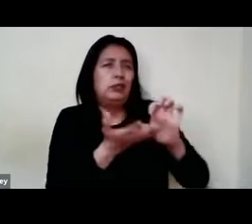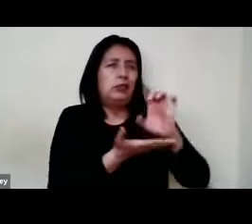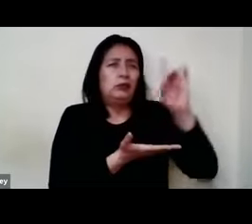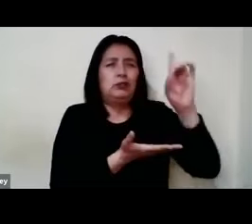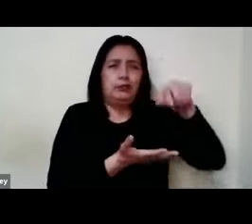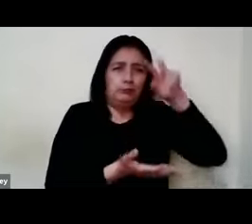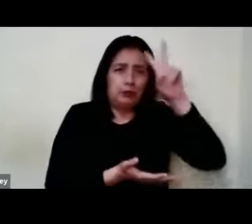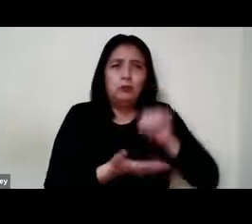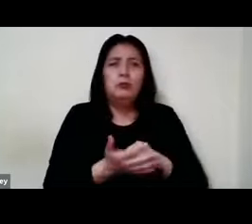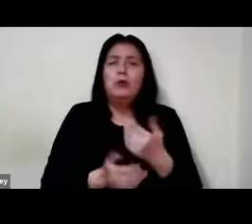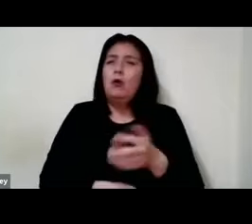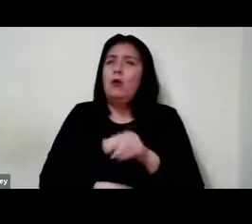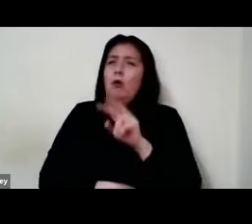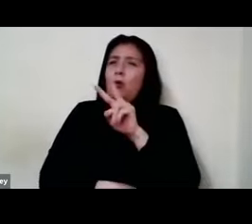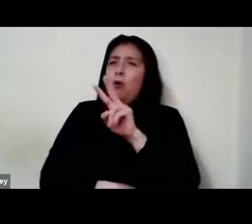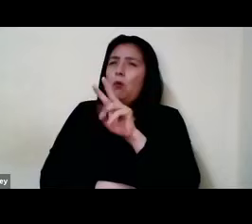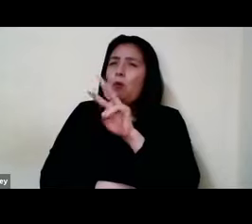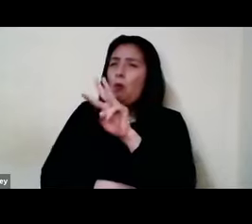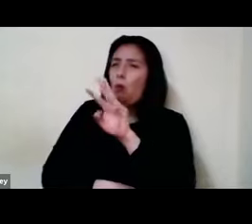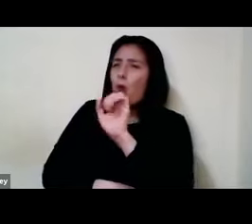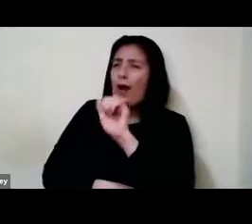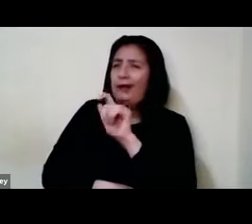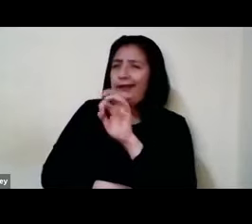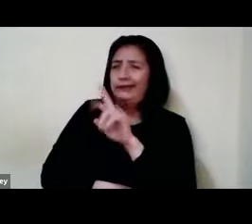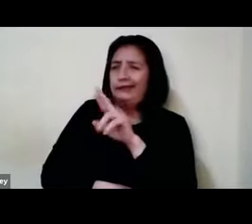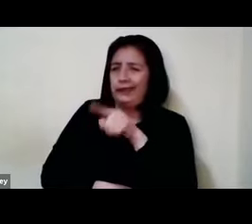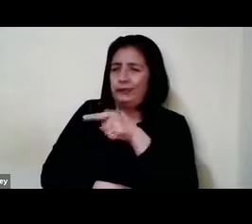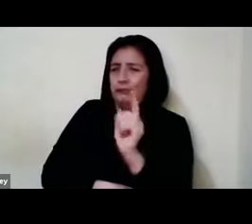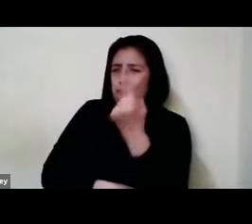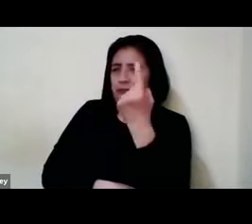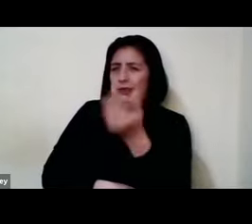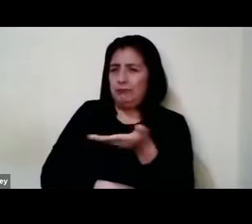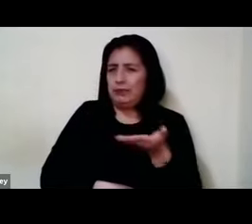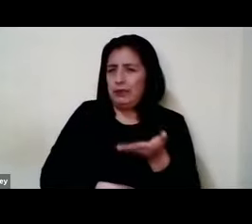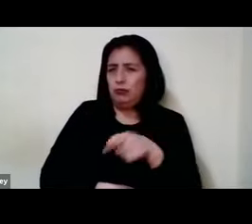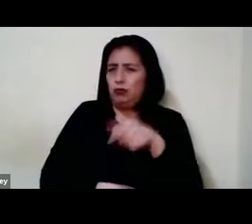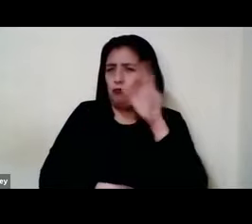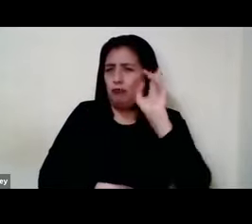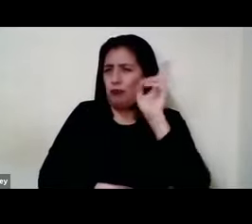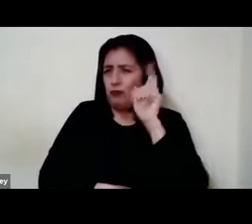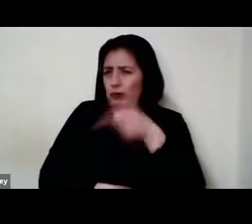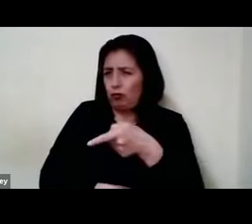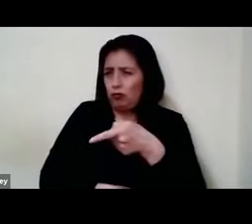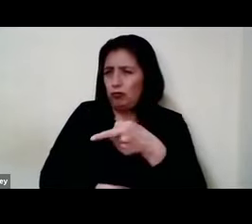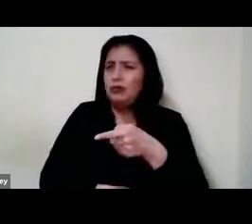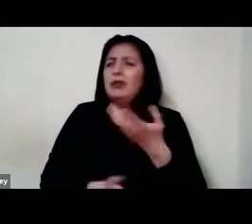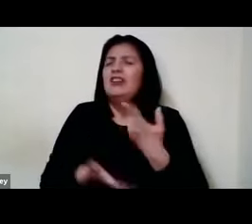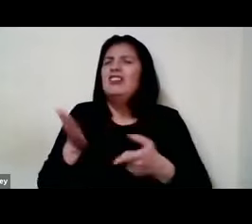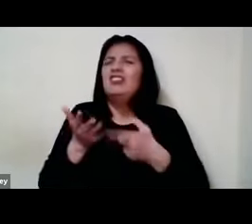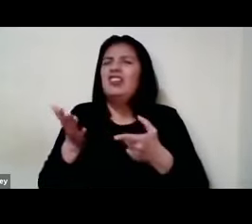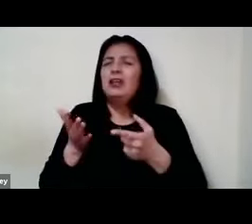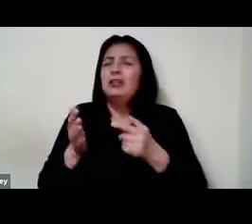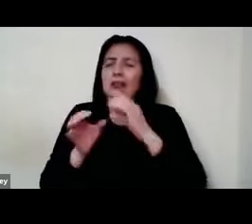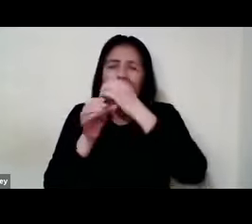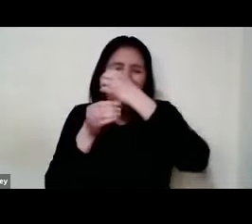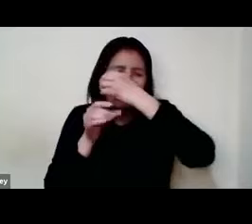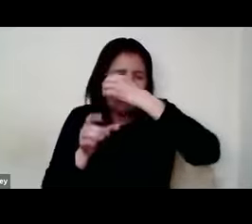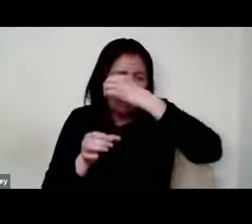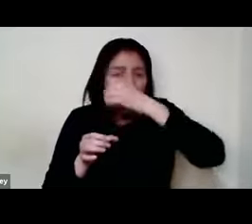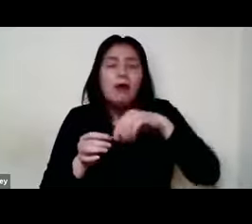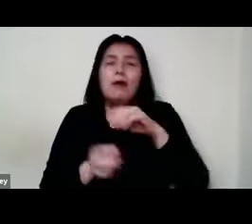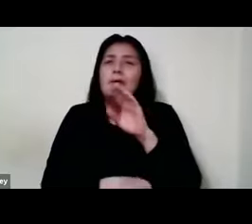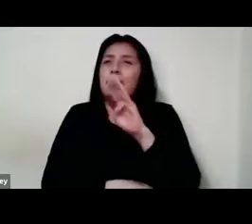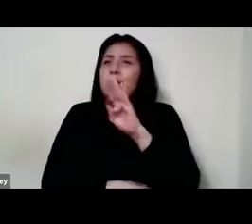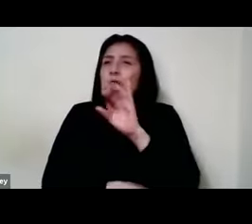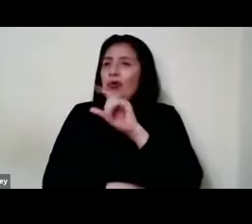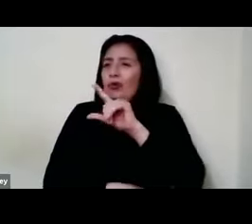Walter Velázquez, nuestro primer invitado, es un profesor en la especialidad de biología y química.